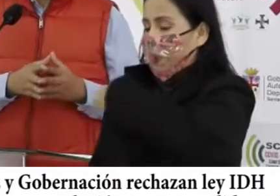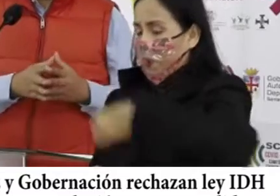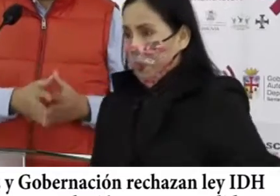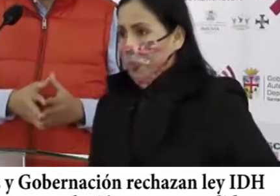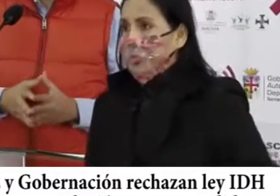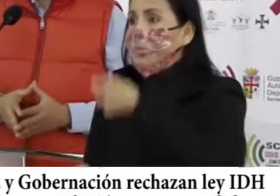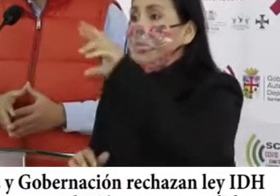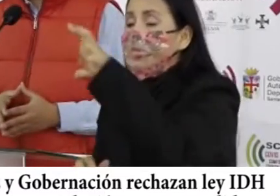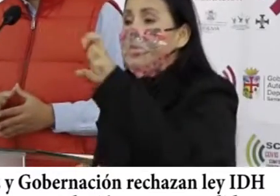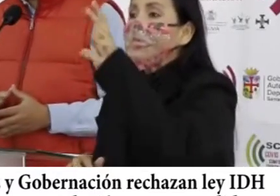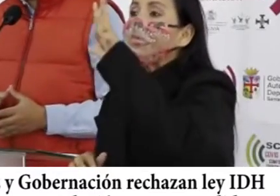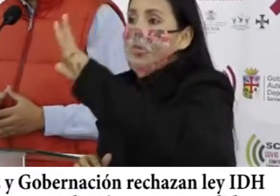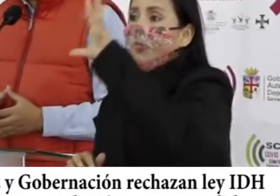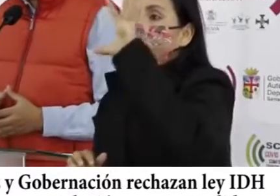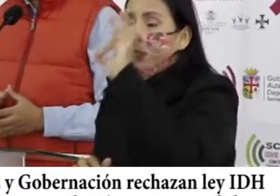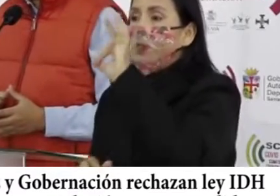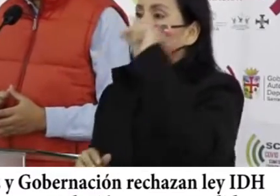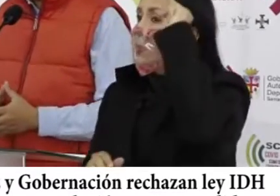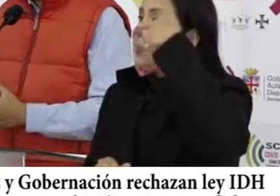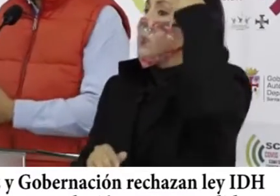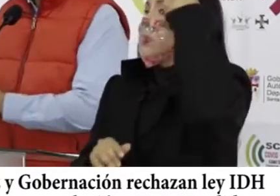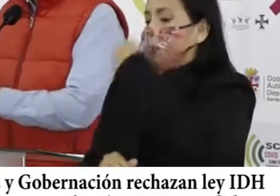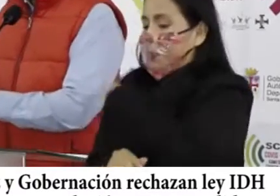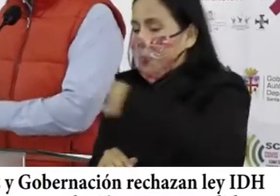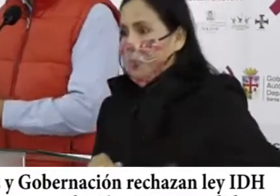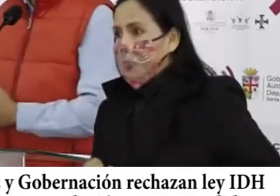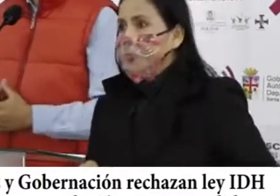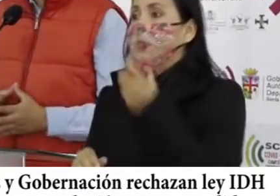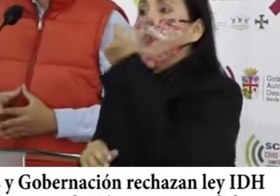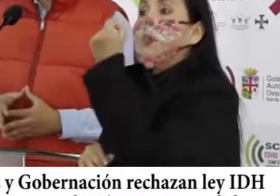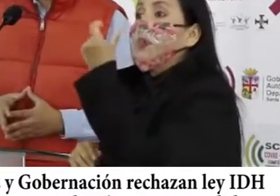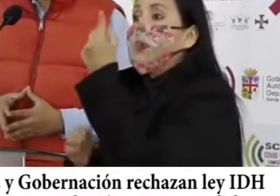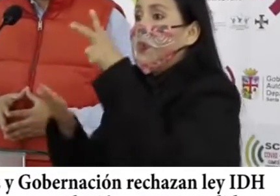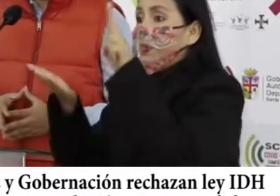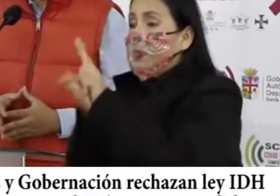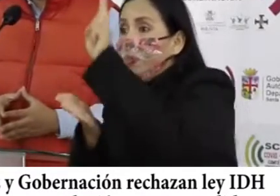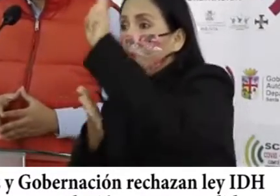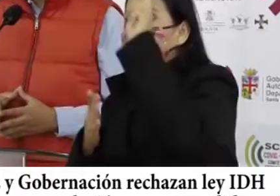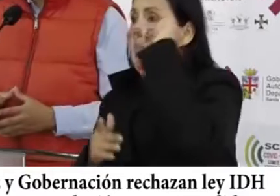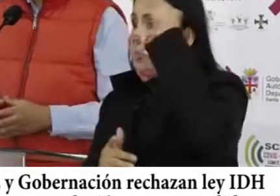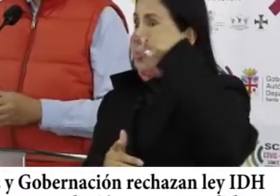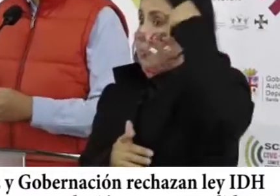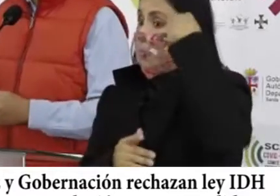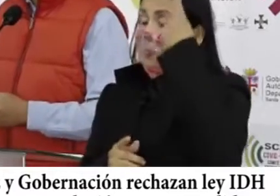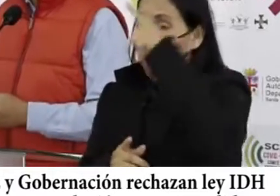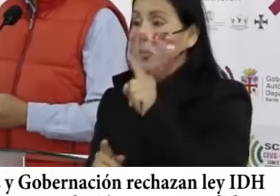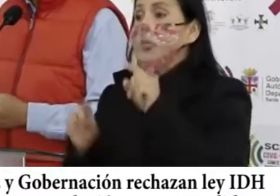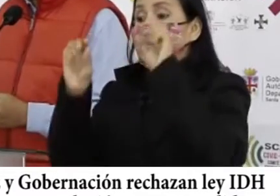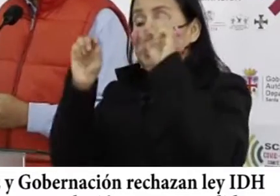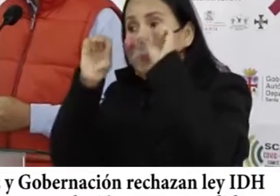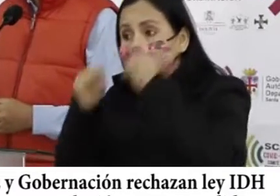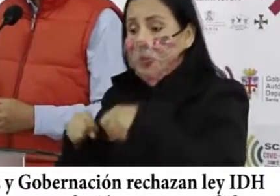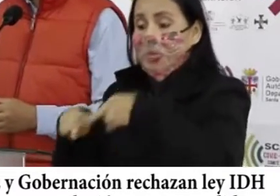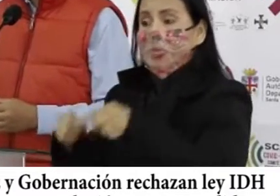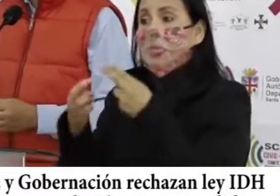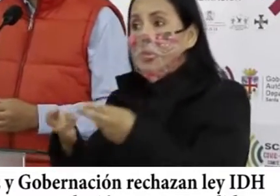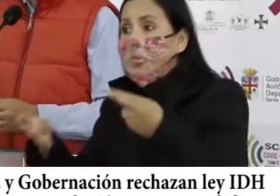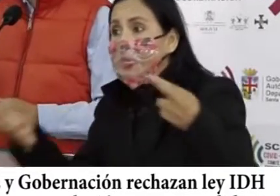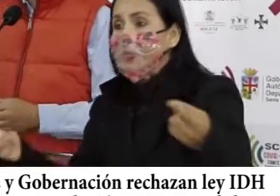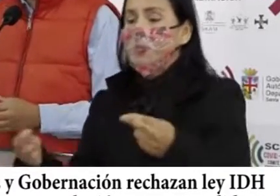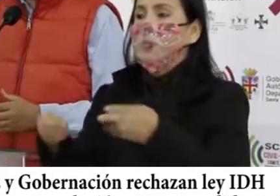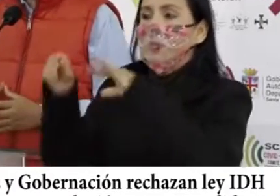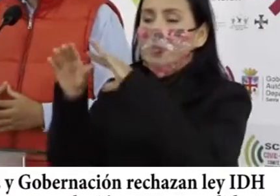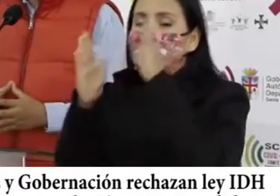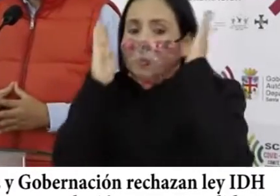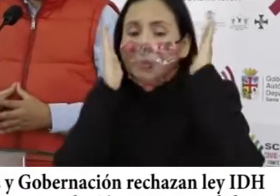gobernaciones, 339 gobiernos municipales, 11 universidades públicas, para que estos recursos puedan ir